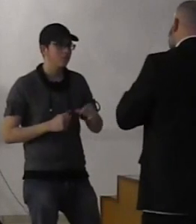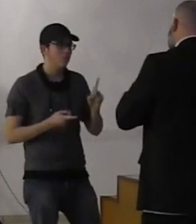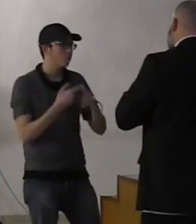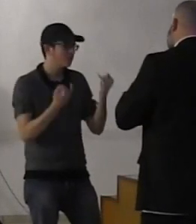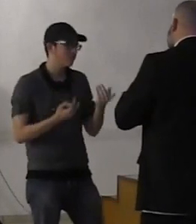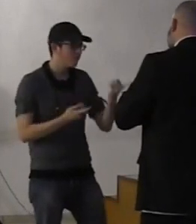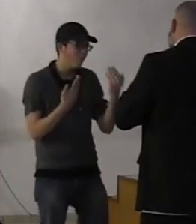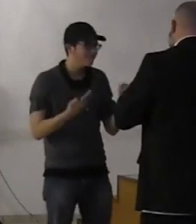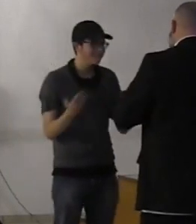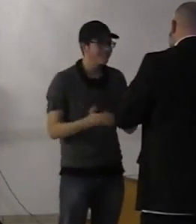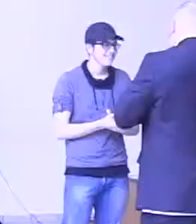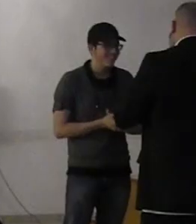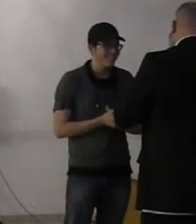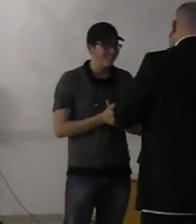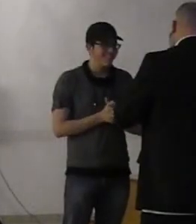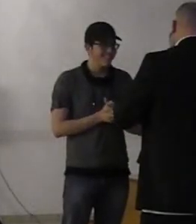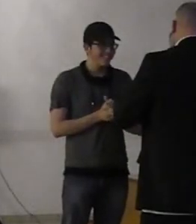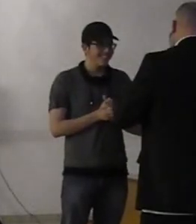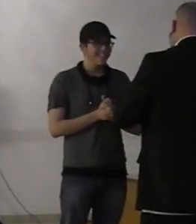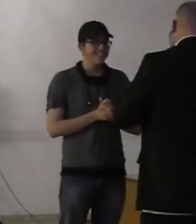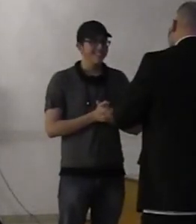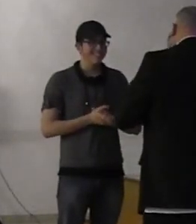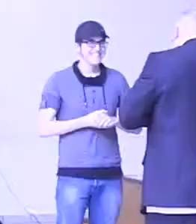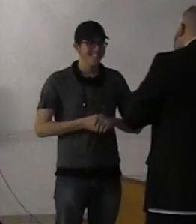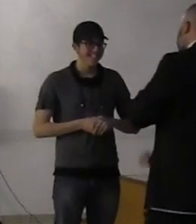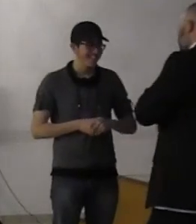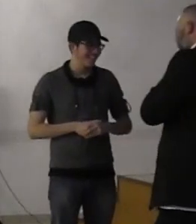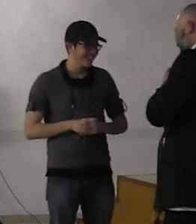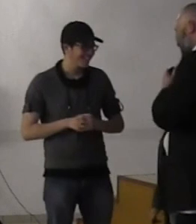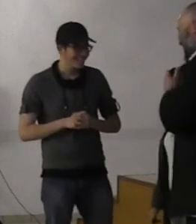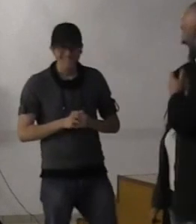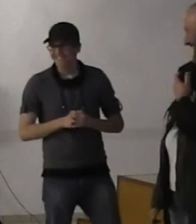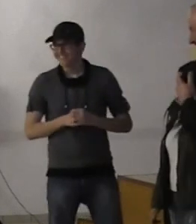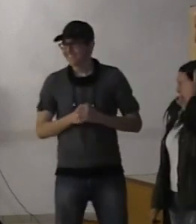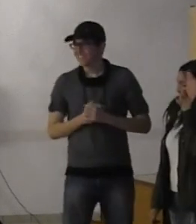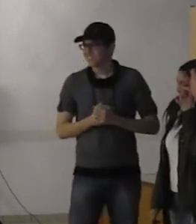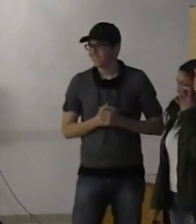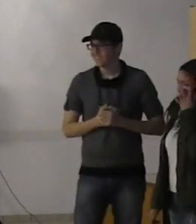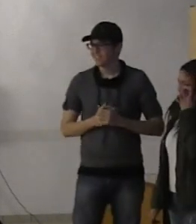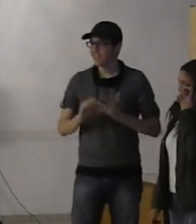Muslimin. Herzlichen Glückwunsch.